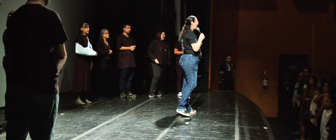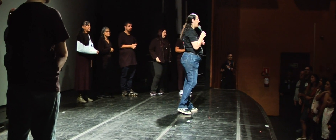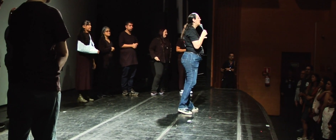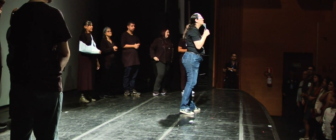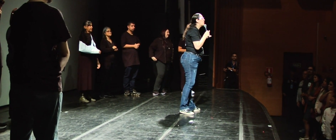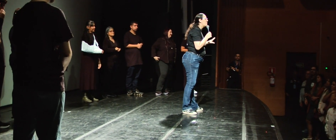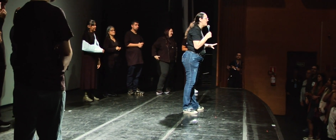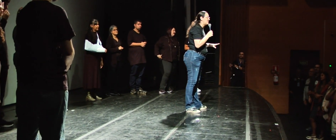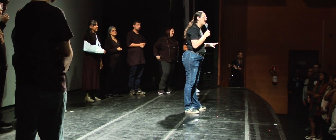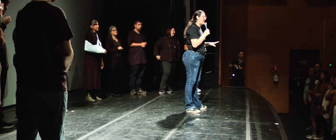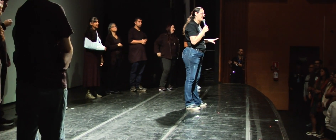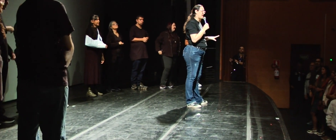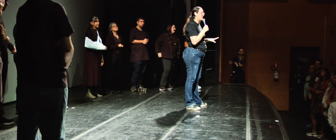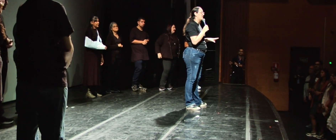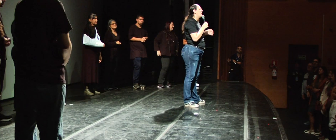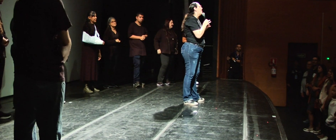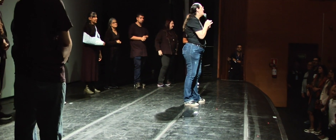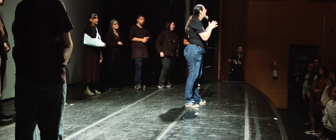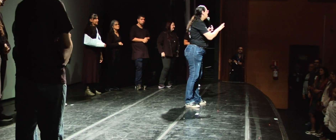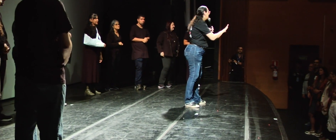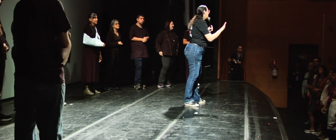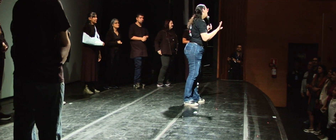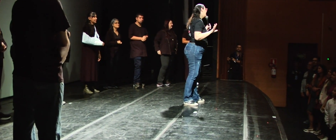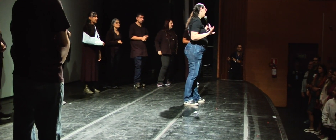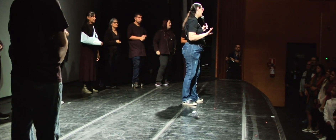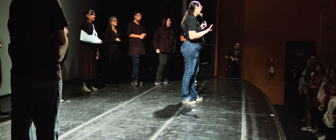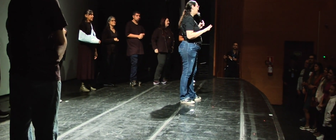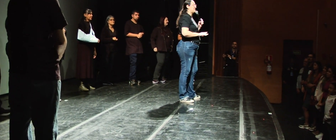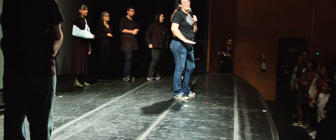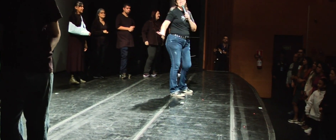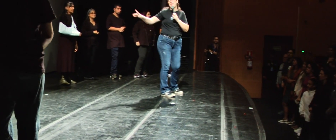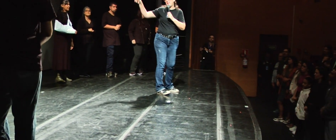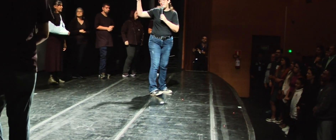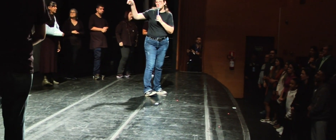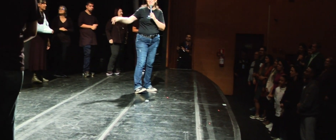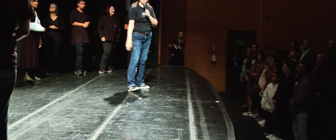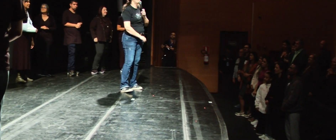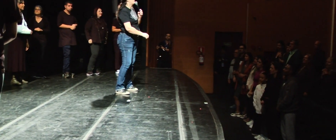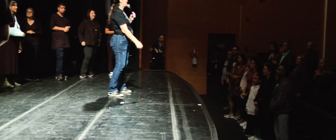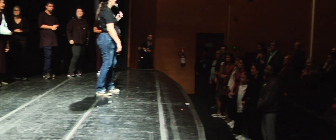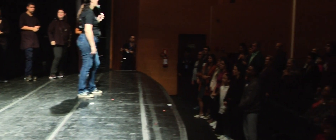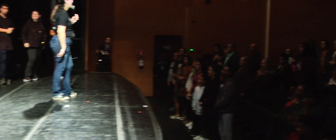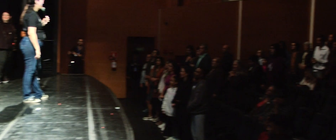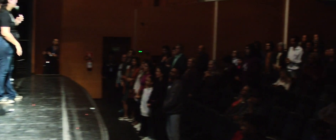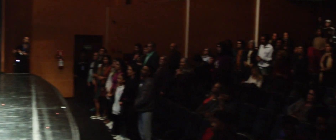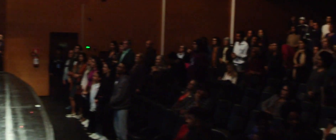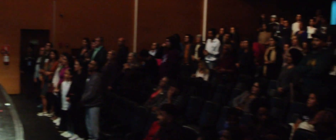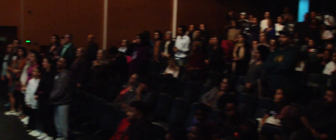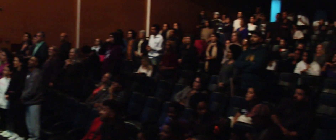falar, somente sinalizar. Mas a gente vai dar um boizinho para vocês. Lá no telão, o professor vai colocar para vocês